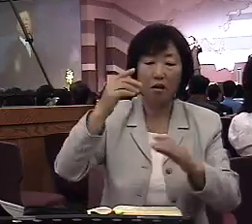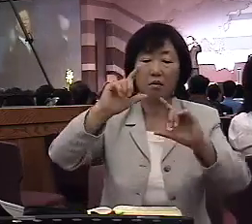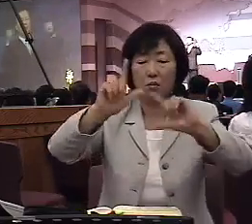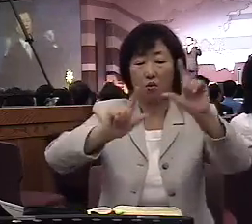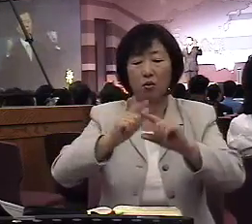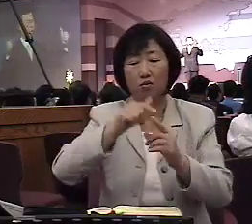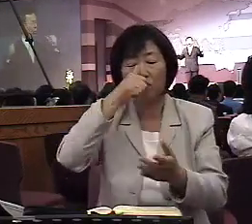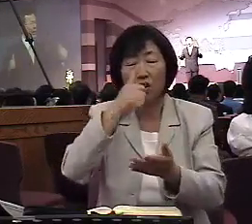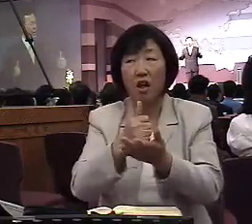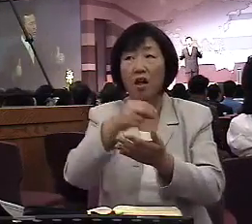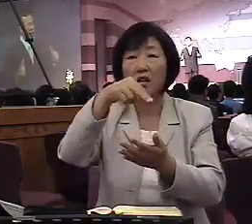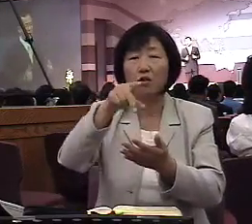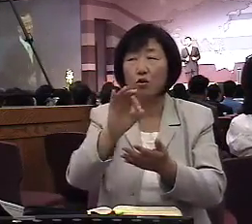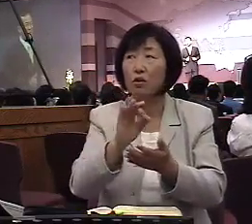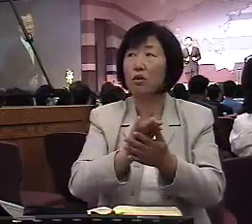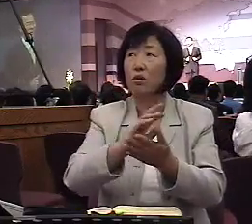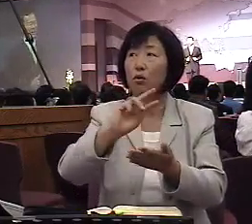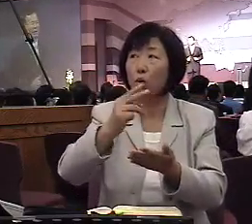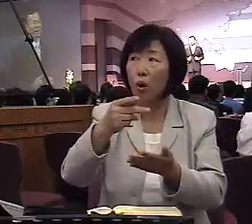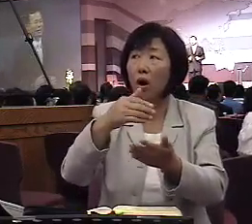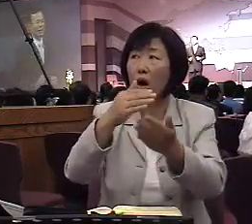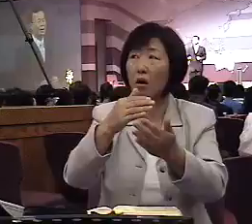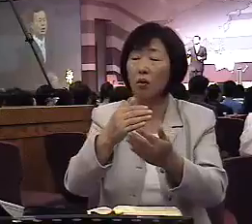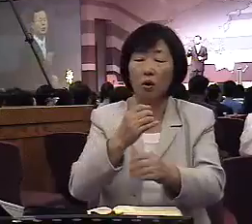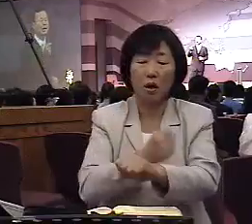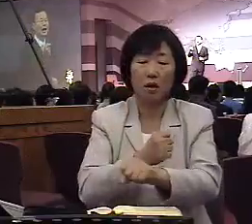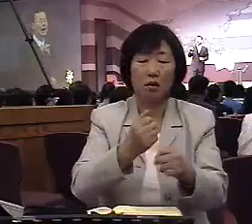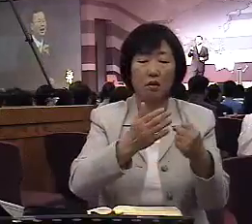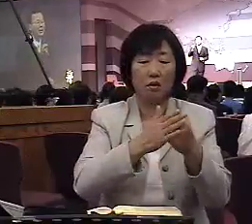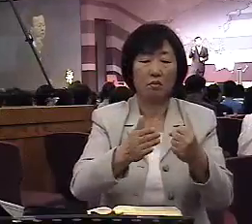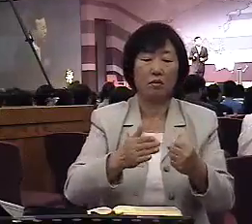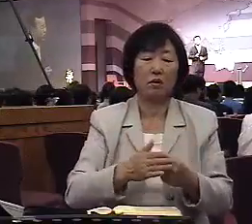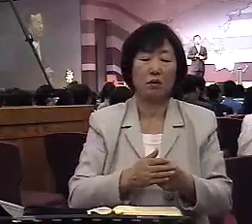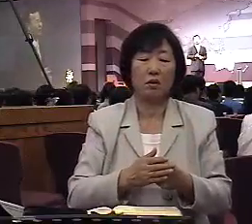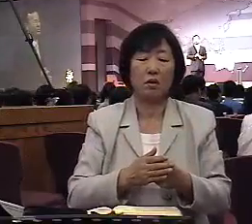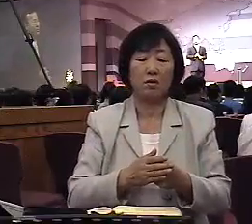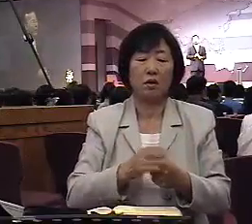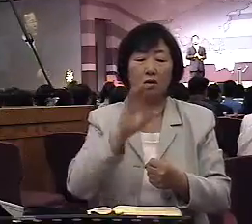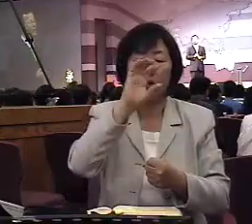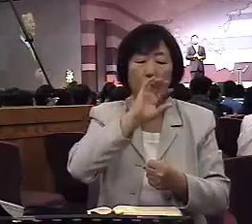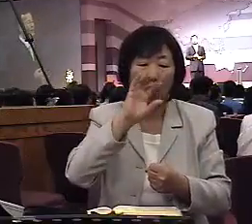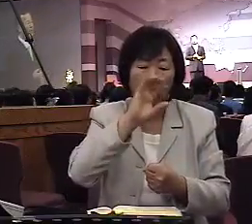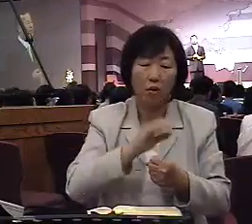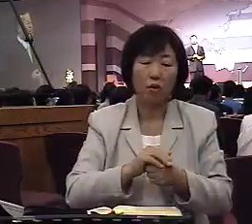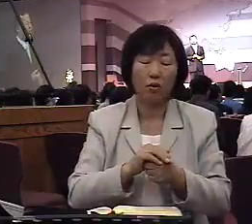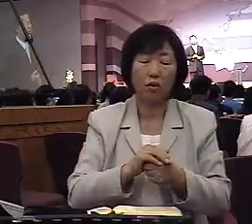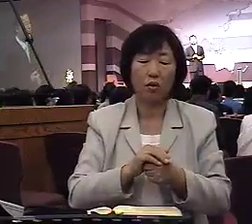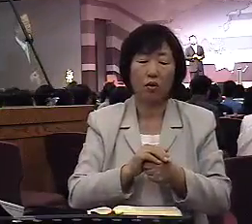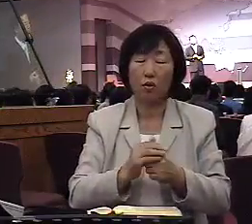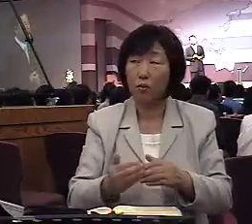나의 죄성의 모습으로 돌아가려고 하기 때문에, 그래서 우리가 훈련이 필요한 거예요.